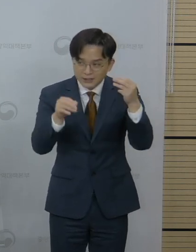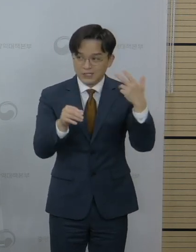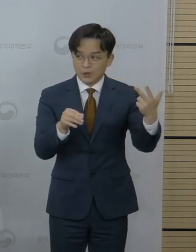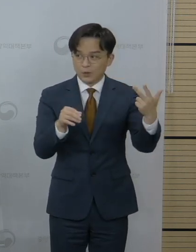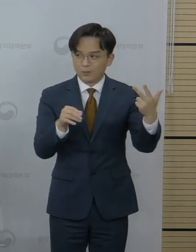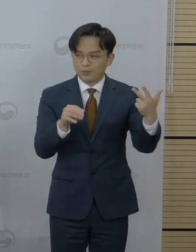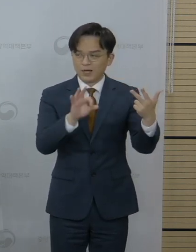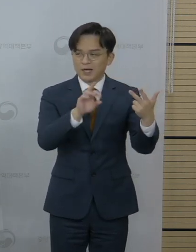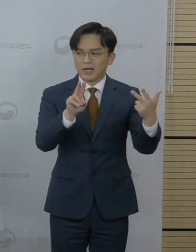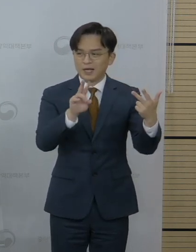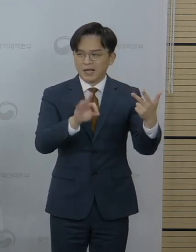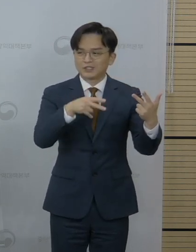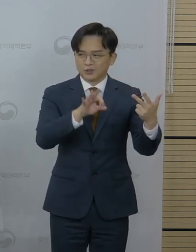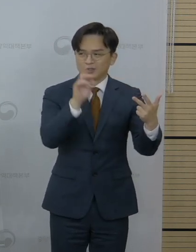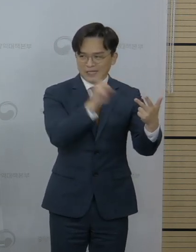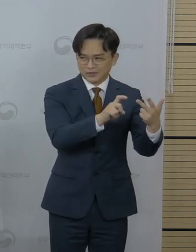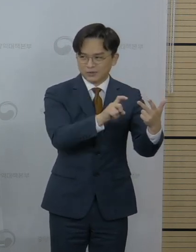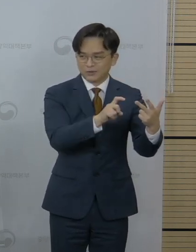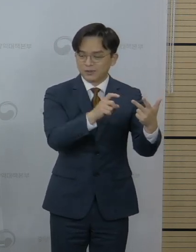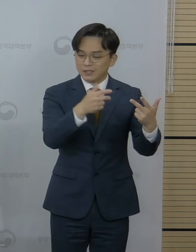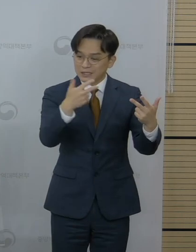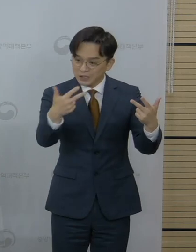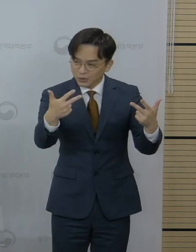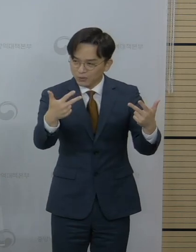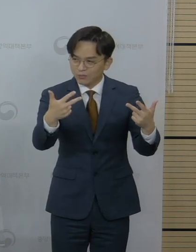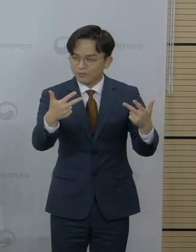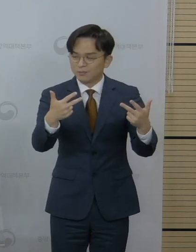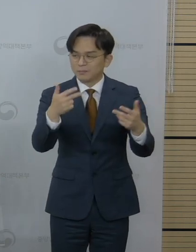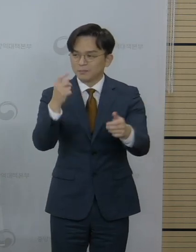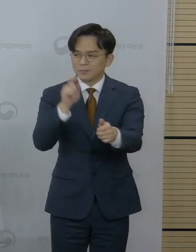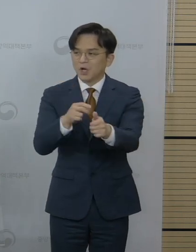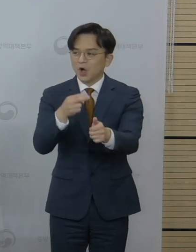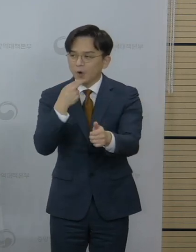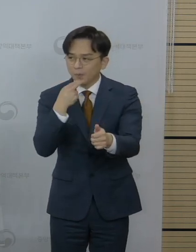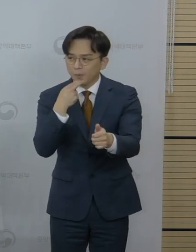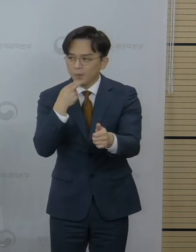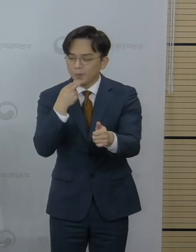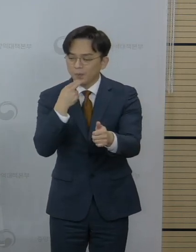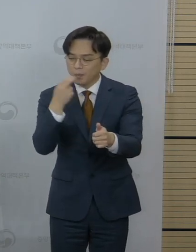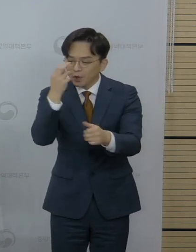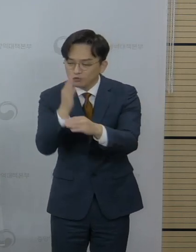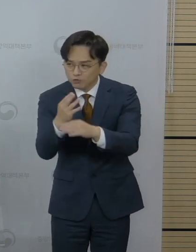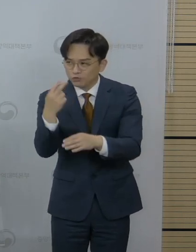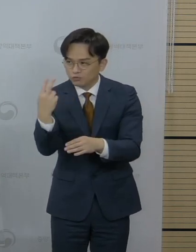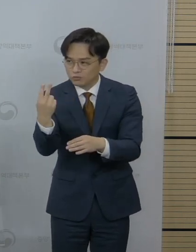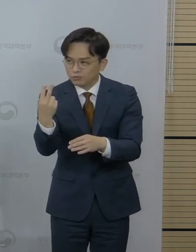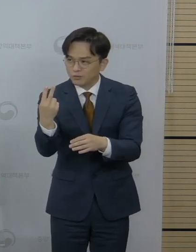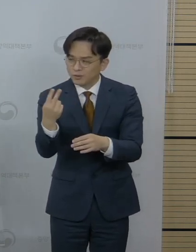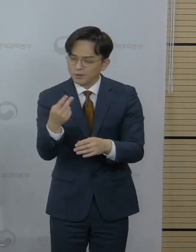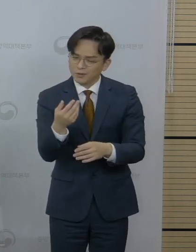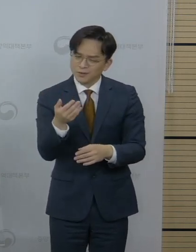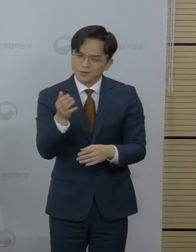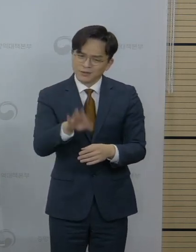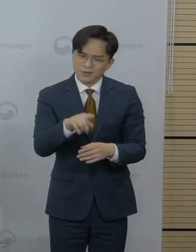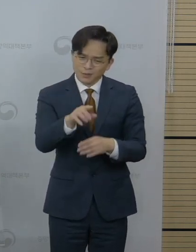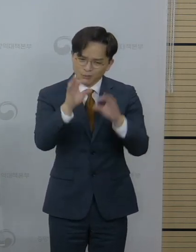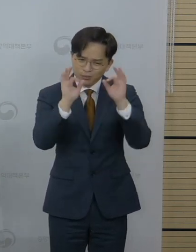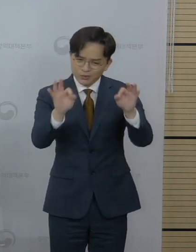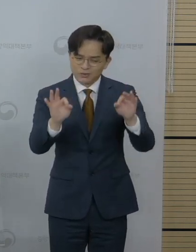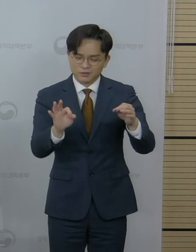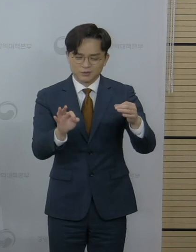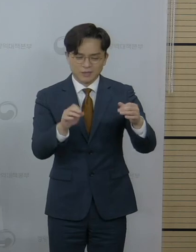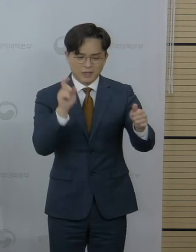또 하나는 일부 임시검사소에서는 비인두 도말 PC만을 안내하고 있다라고 기자님이